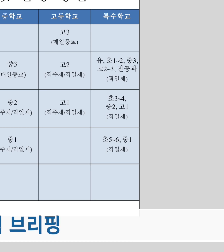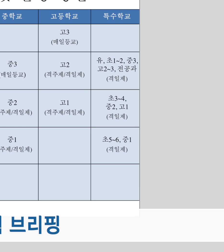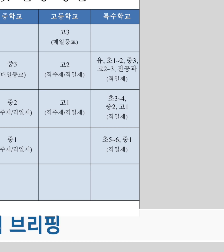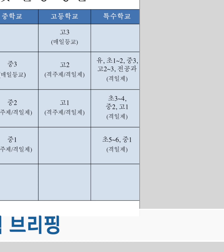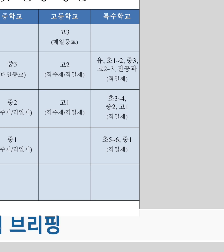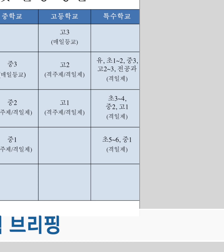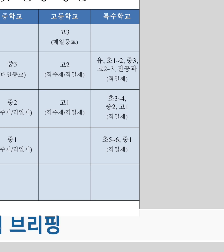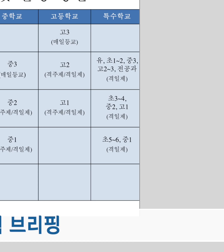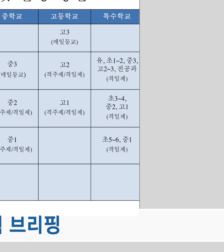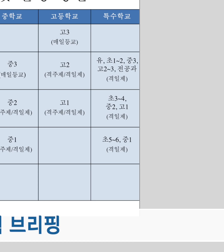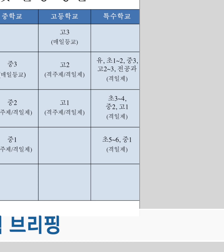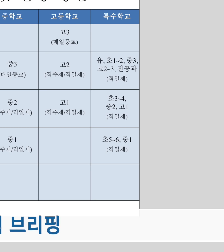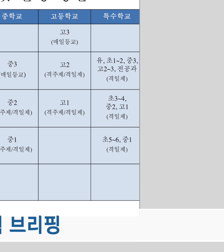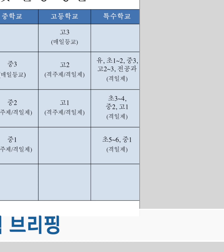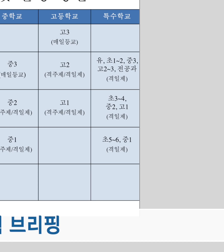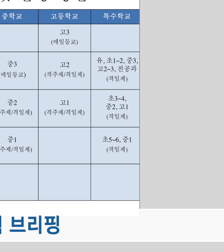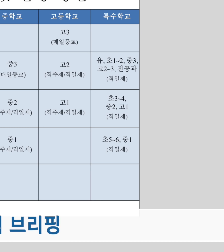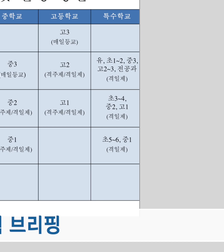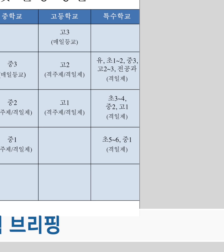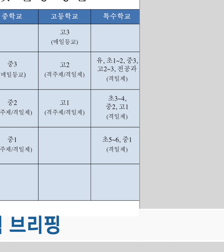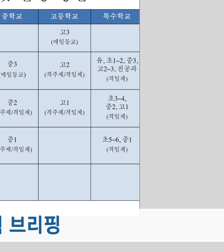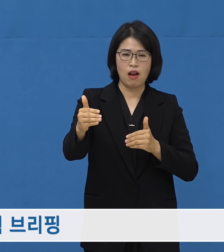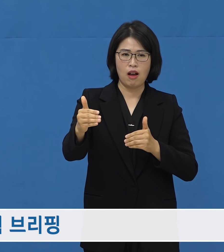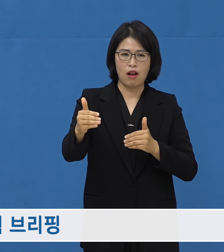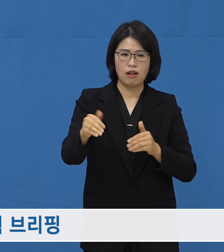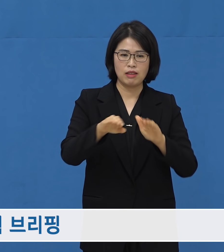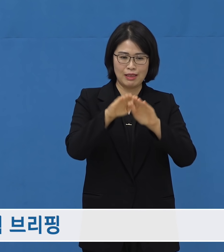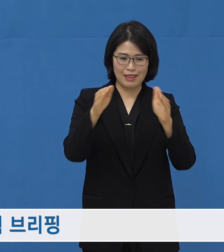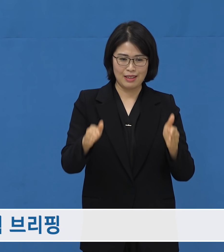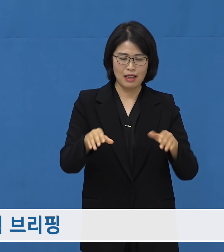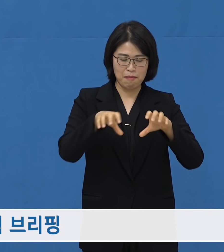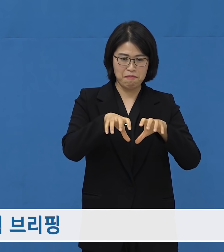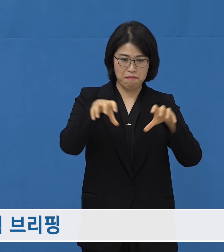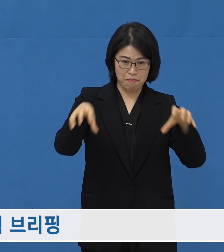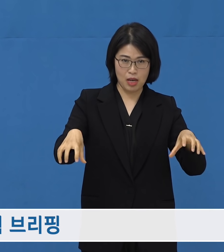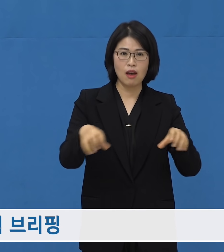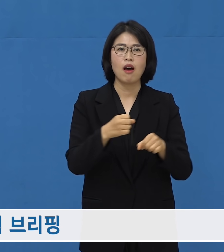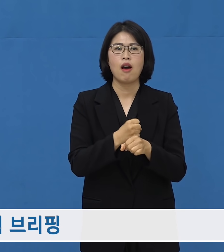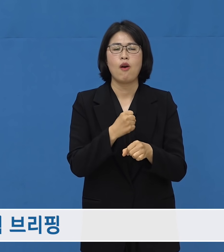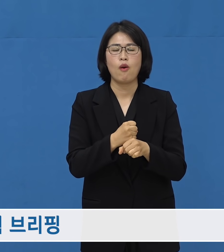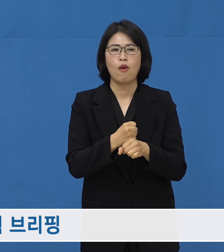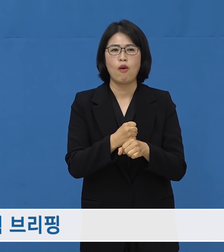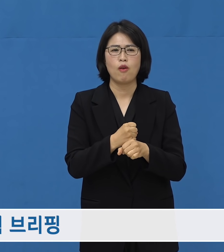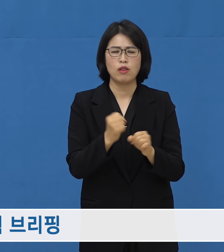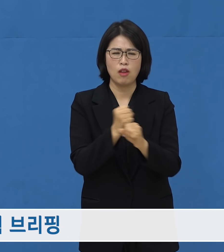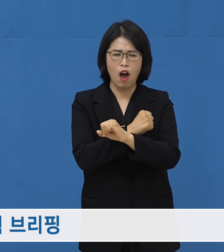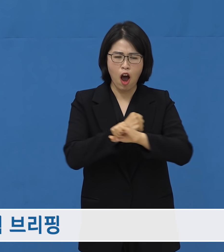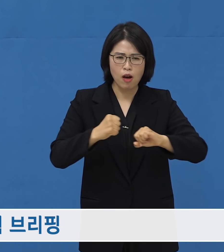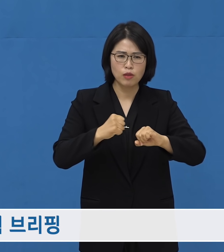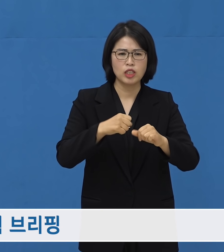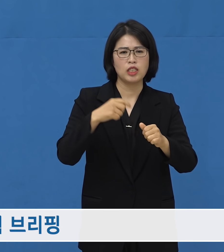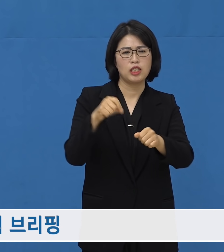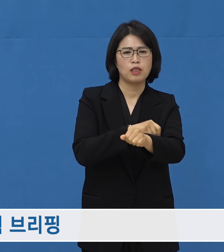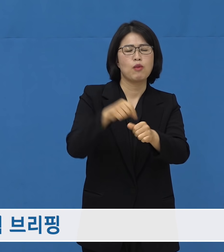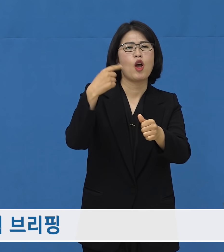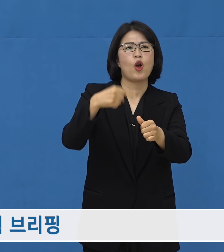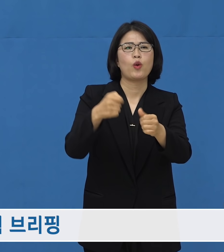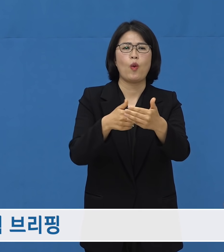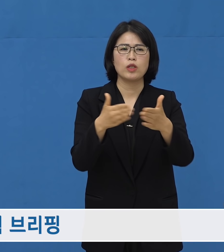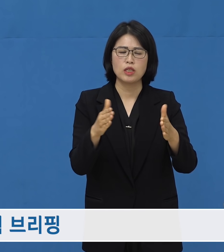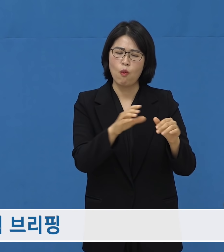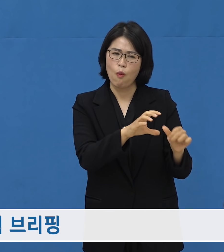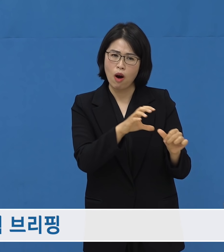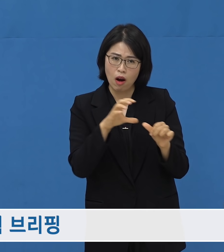속 거리를 최대한 확보해 책상을 배치하고 넓은 교실과 특별교실과 같은